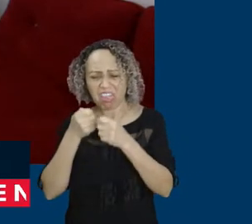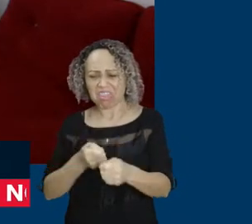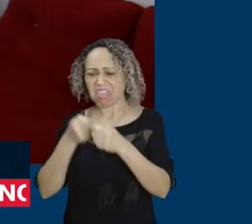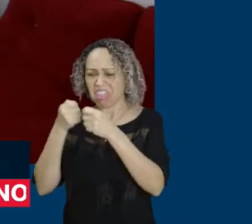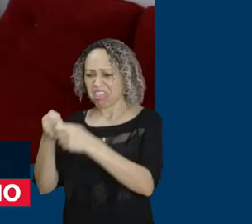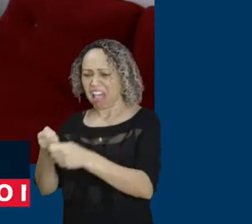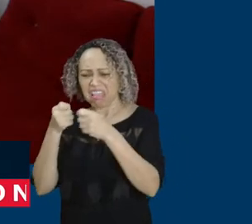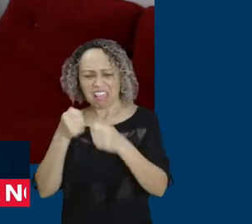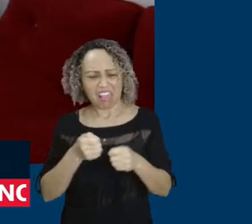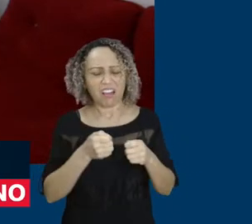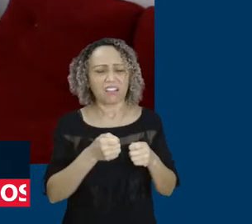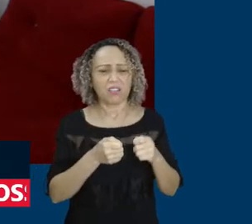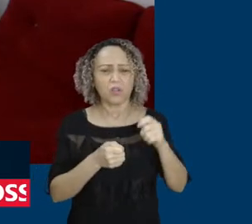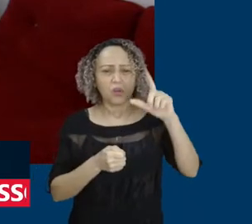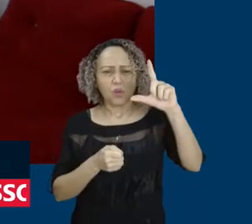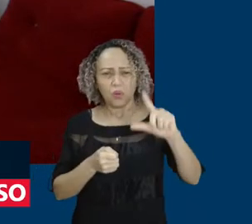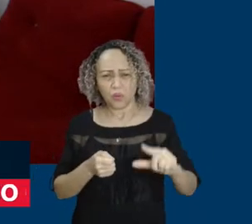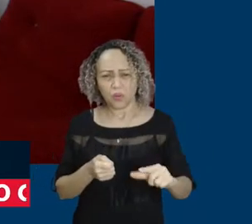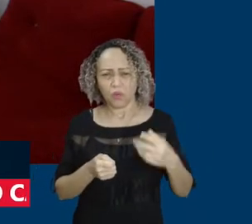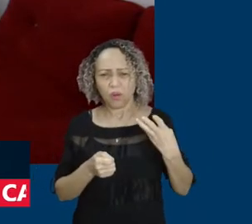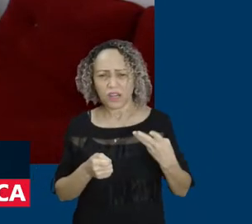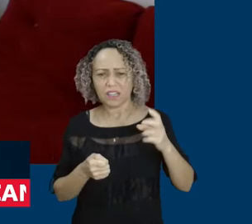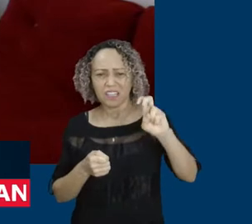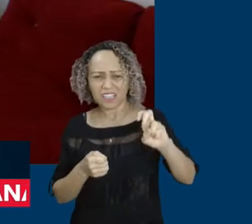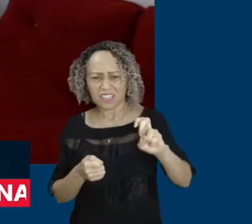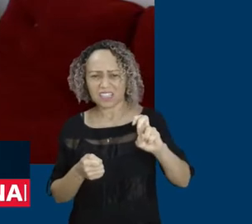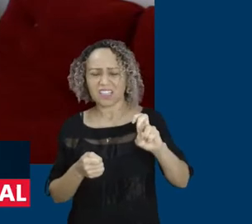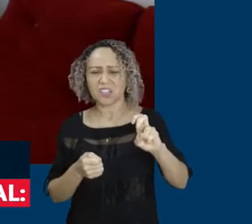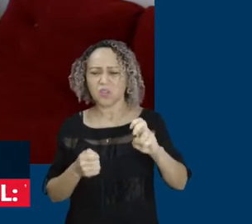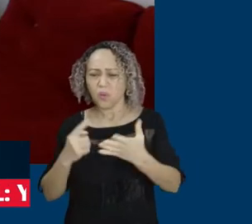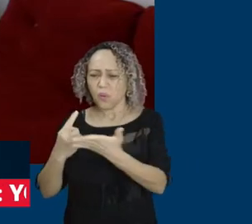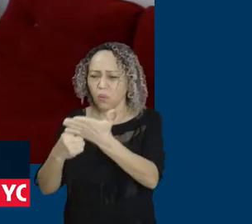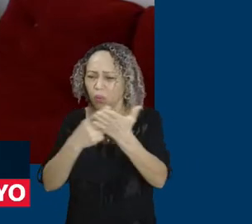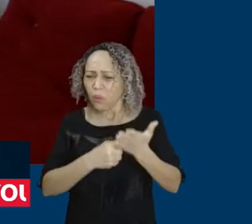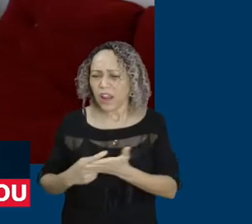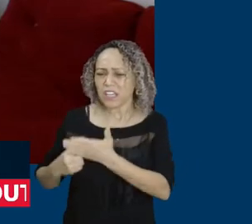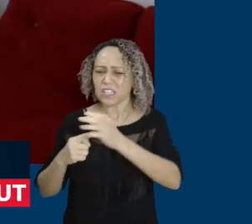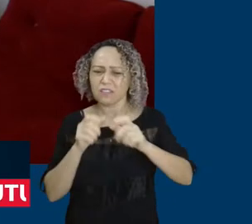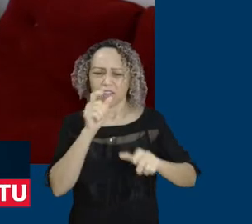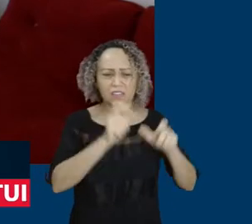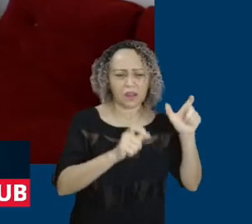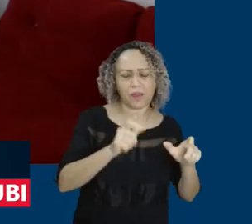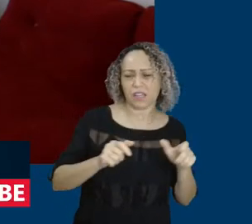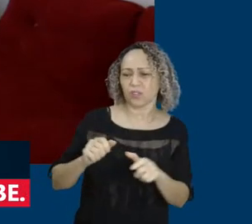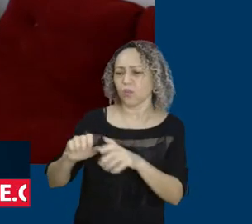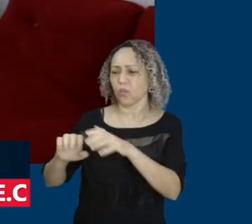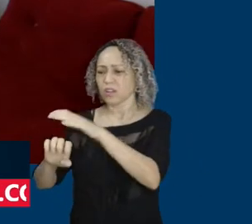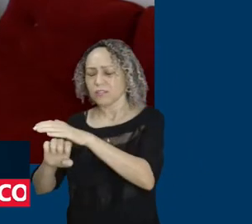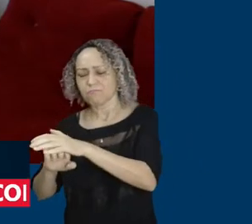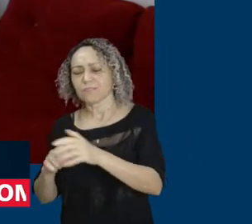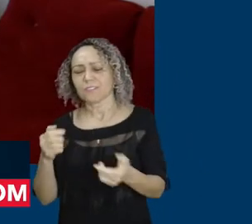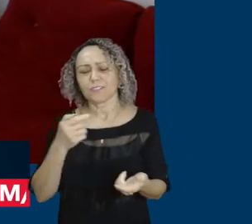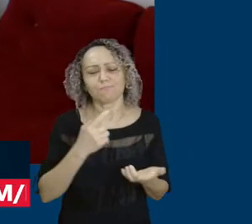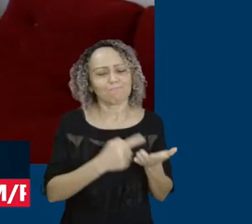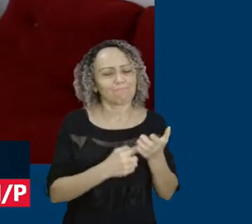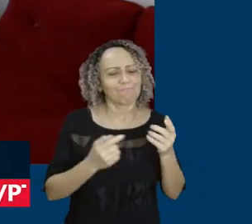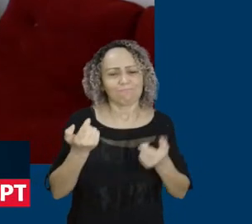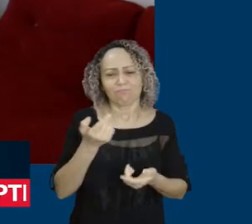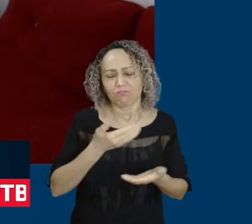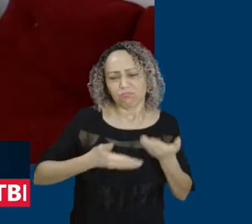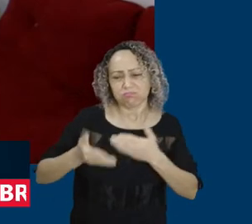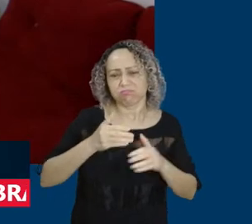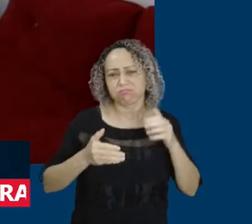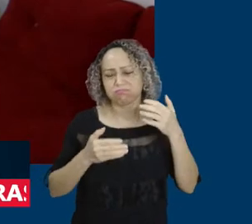de 45% no número de acordos coletivos celebrados. O trabalho nunca esteve no centro,